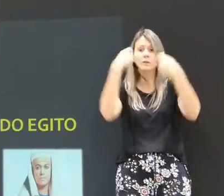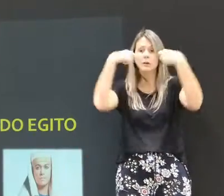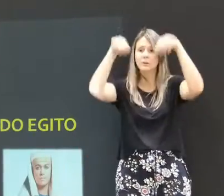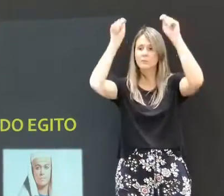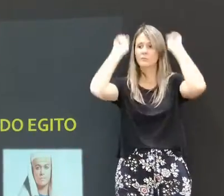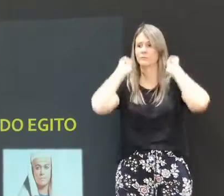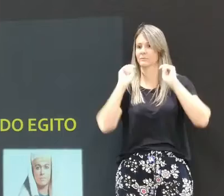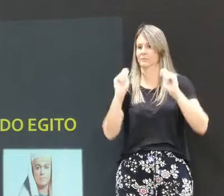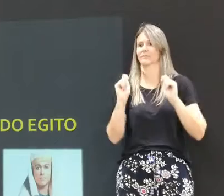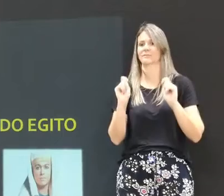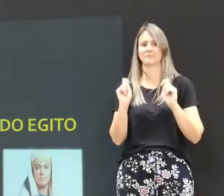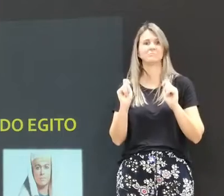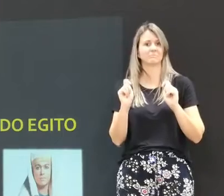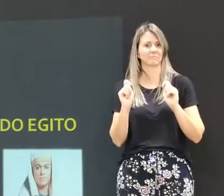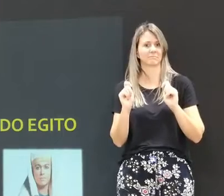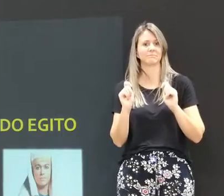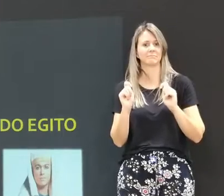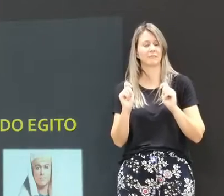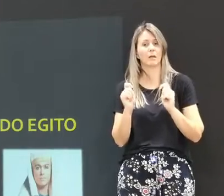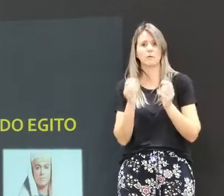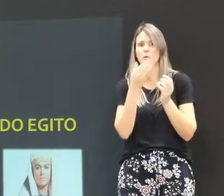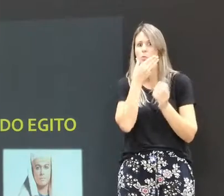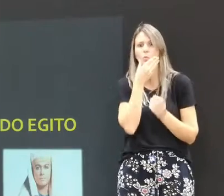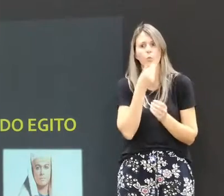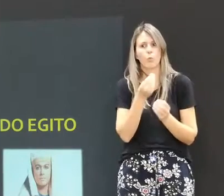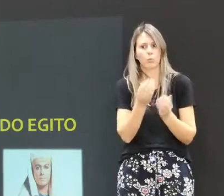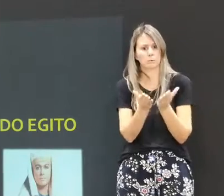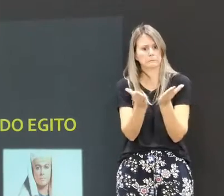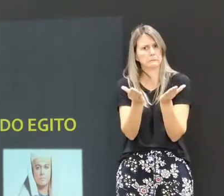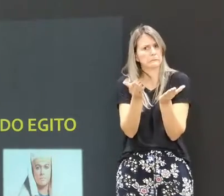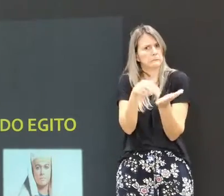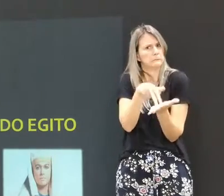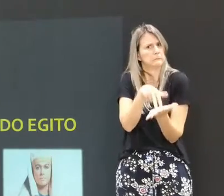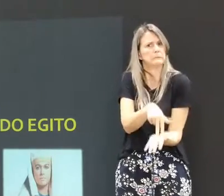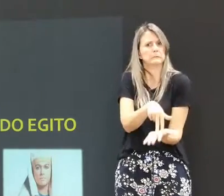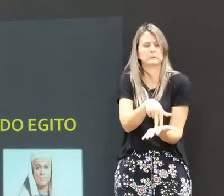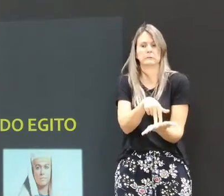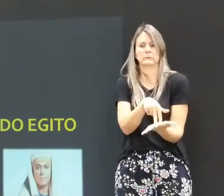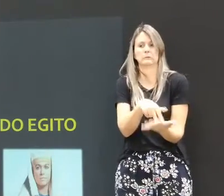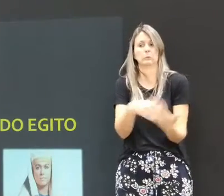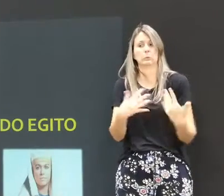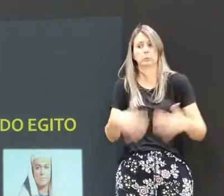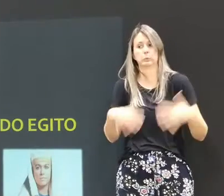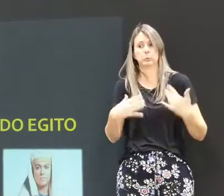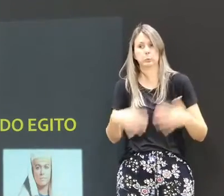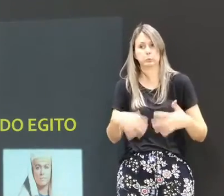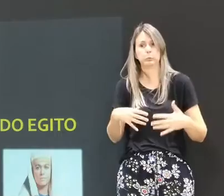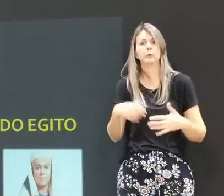para perto de si, cuidava mesmo das ovelhas. Ele era um rapaz firme, temente ao